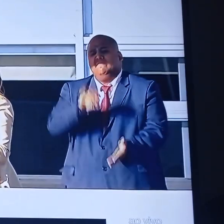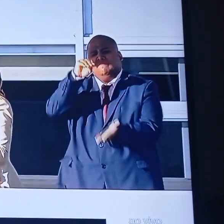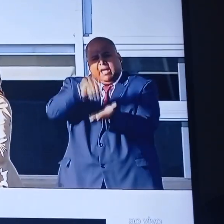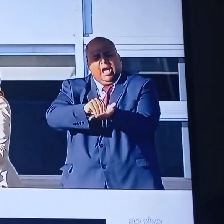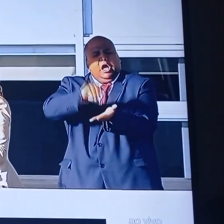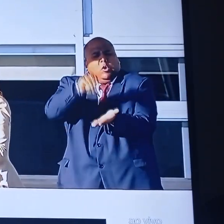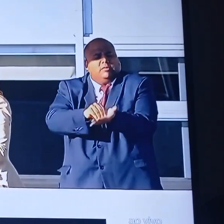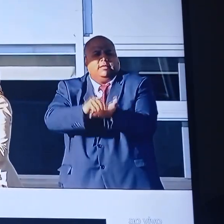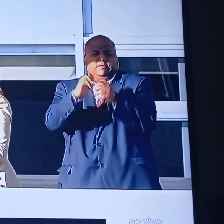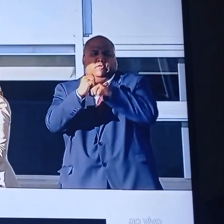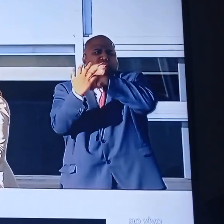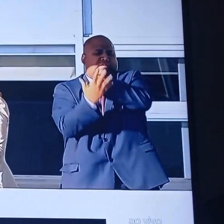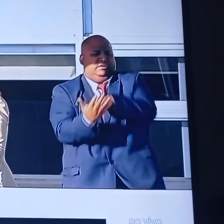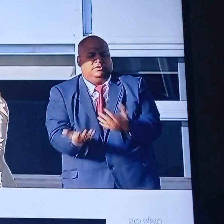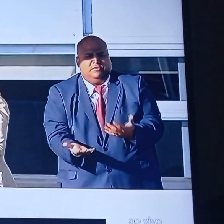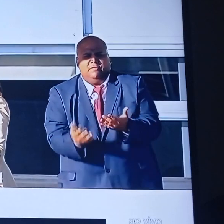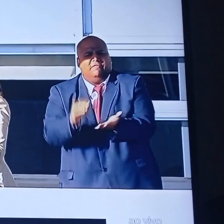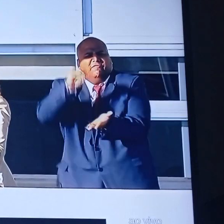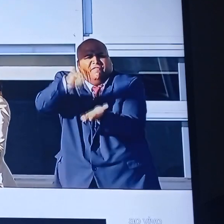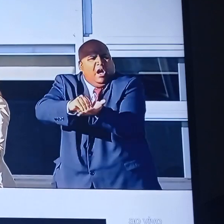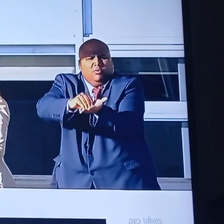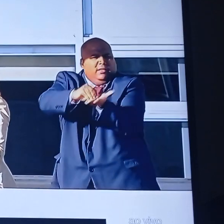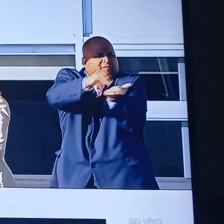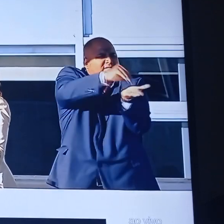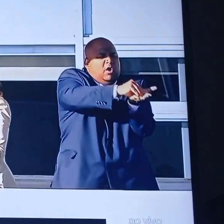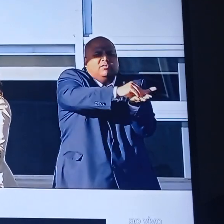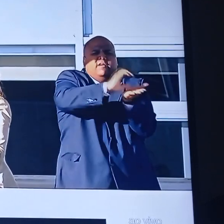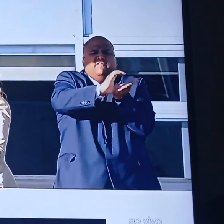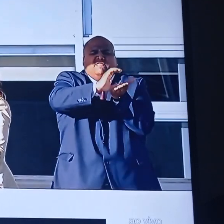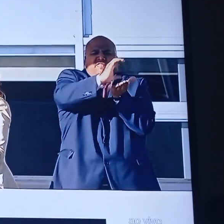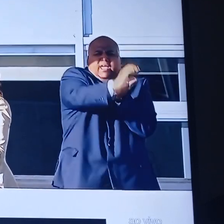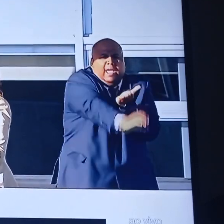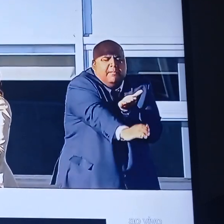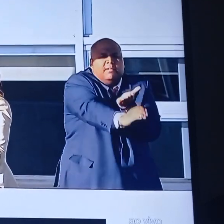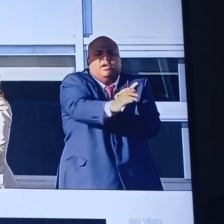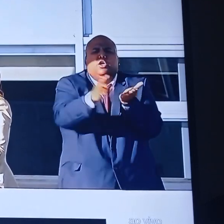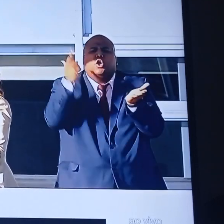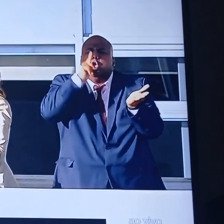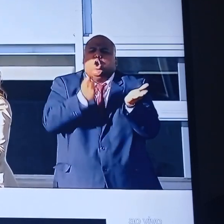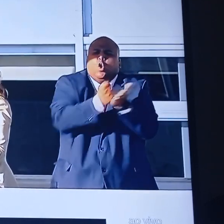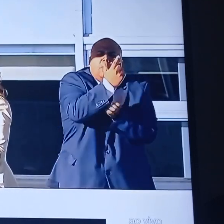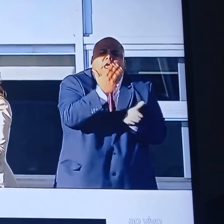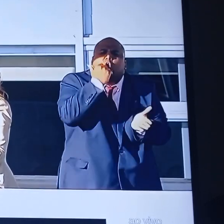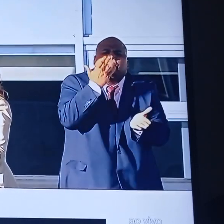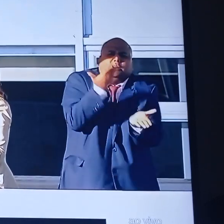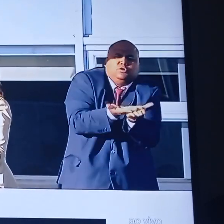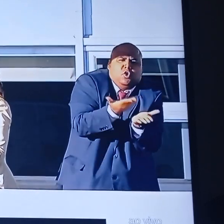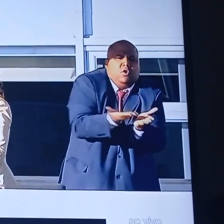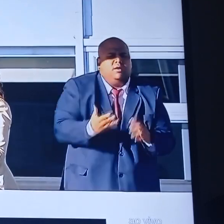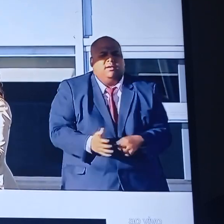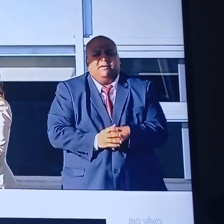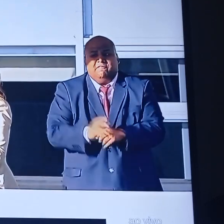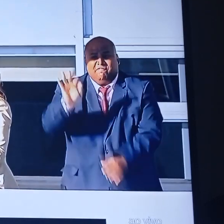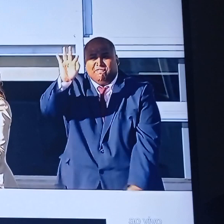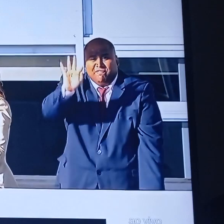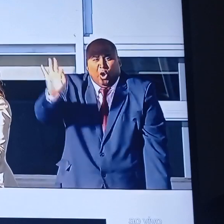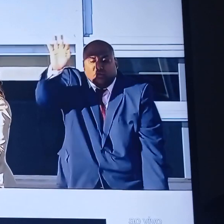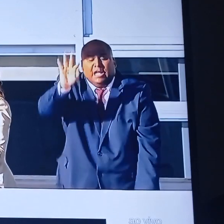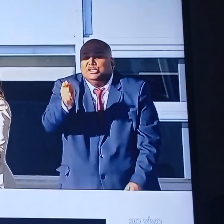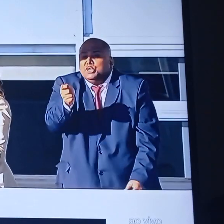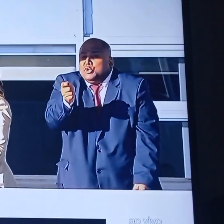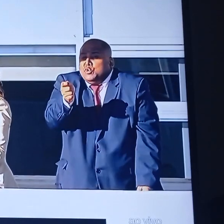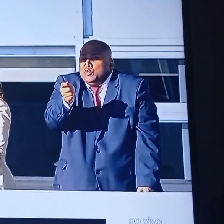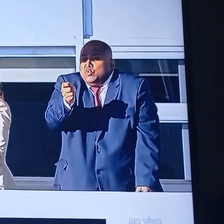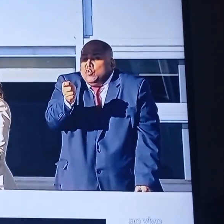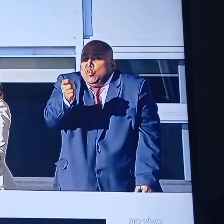da Covid-19. Faltam recursos para a compra de merenda escolar. As universidades corriam o risco